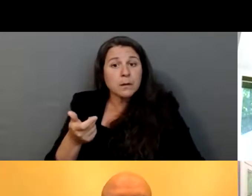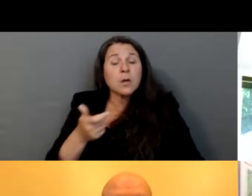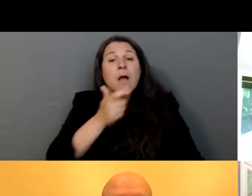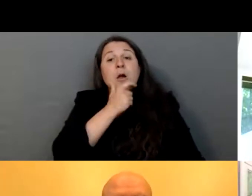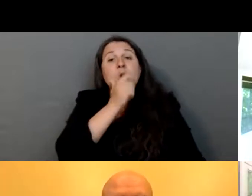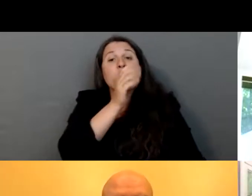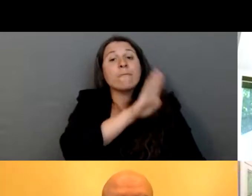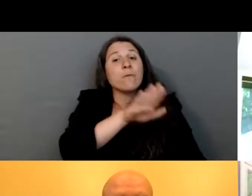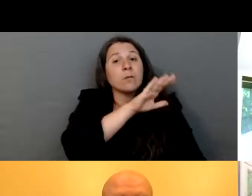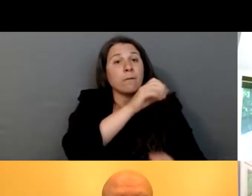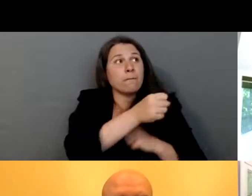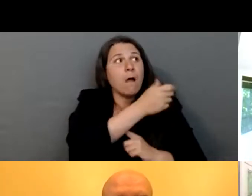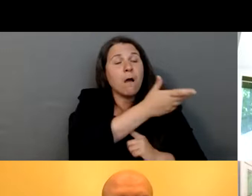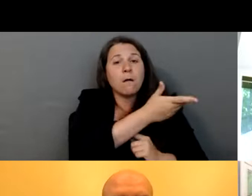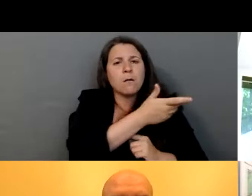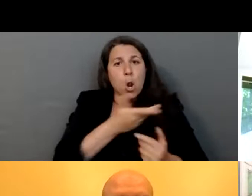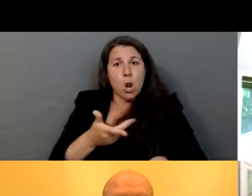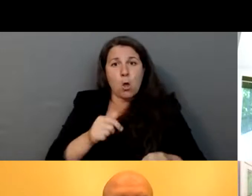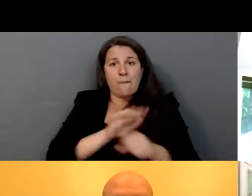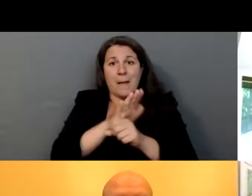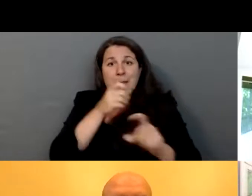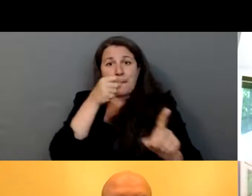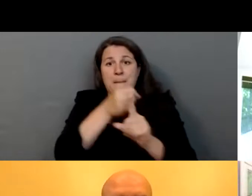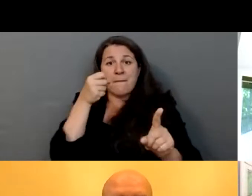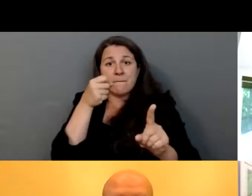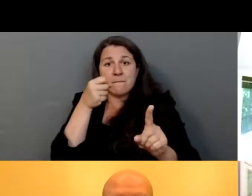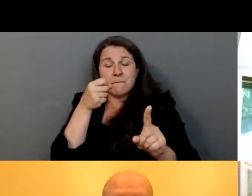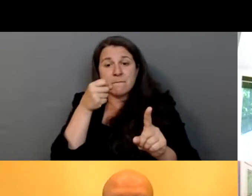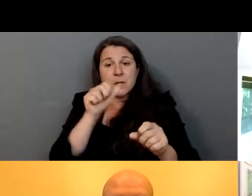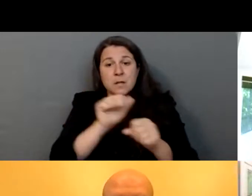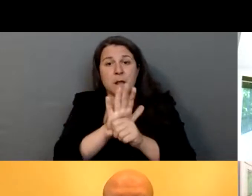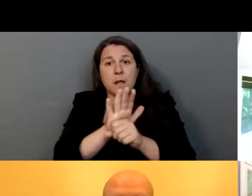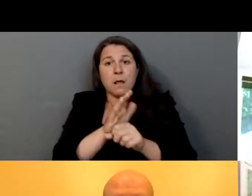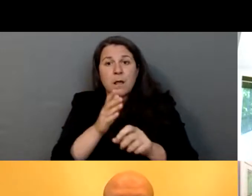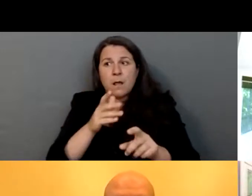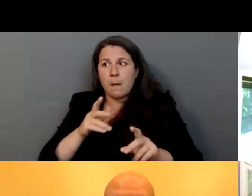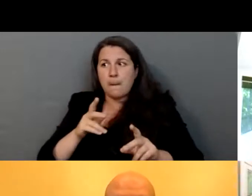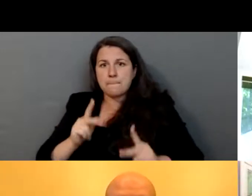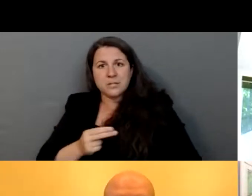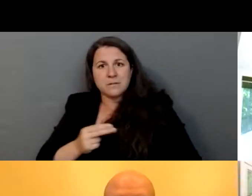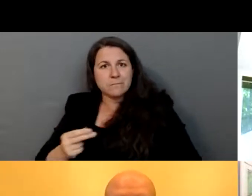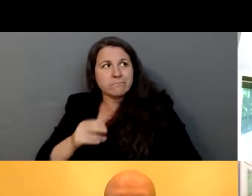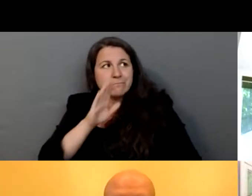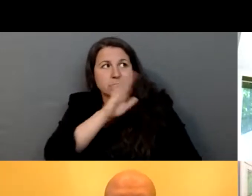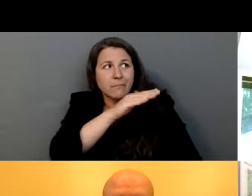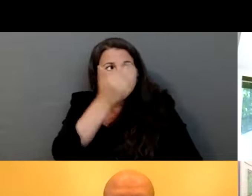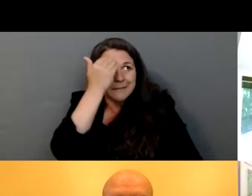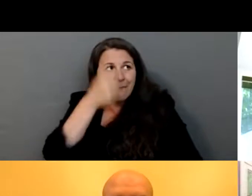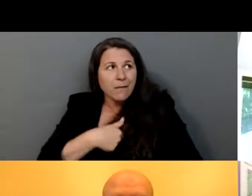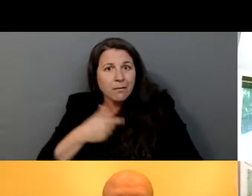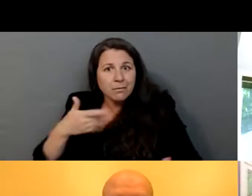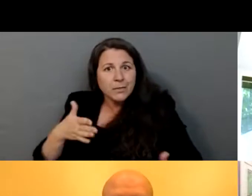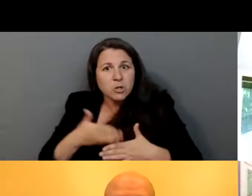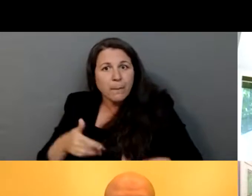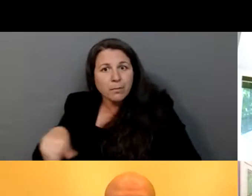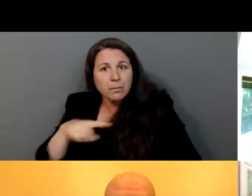surtout quand la pandémie a frappé, que des personnes handicapées ont dit, ben on le savait, puis on était déjà prêtes, puis les personnes